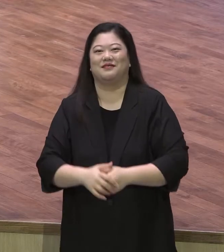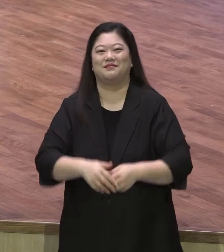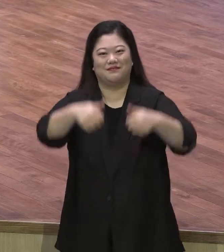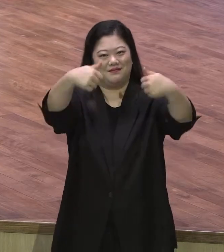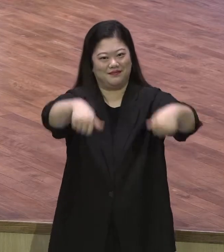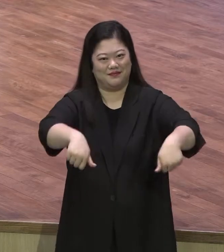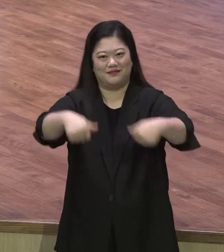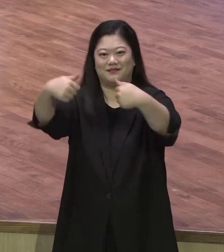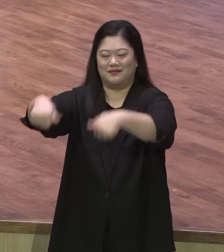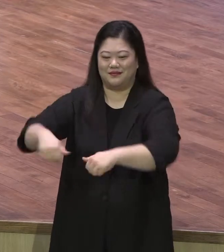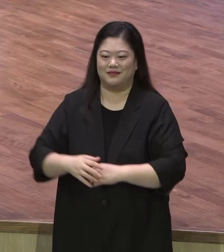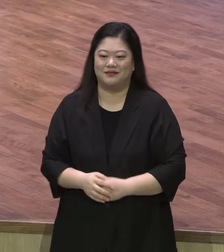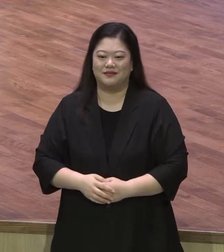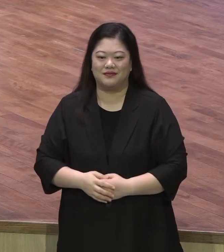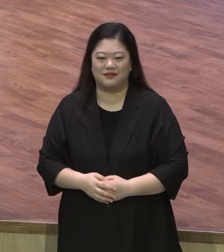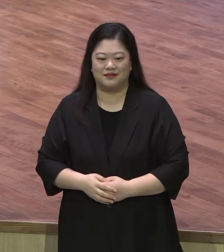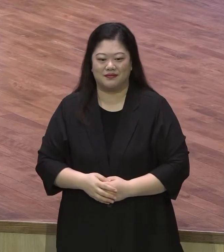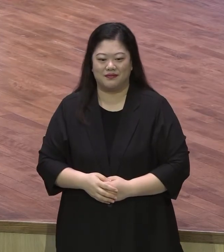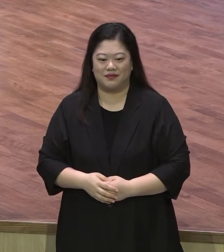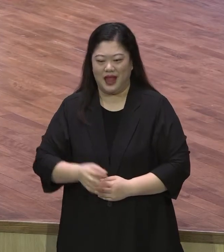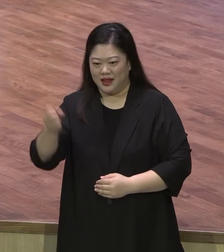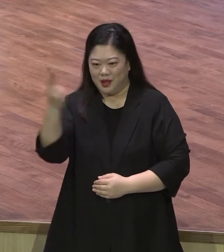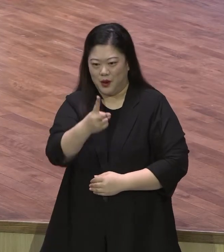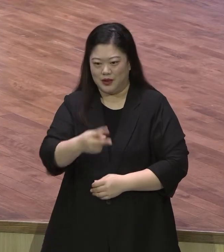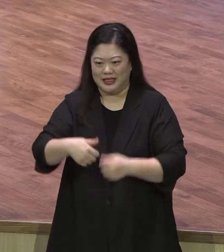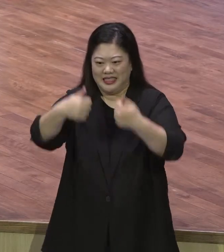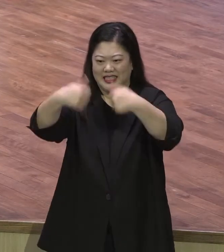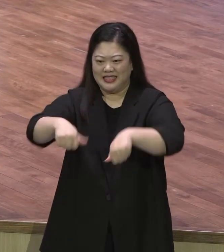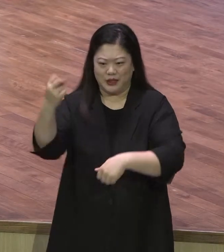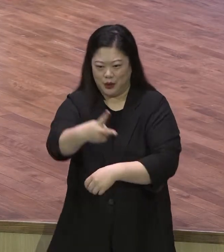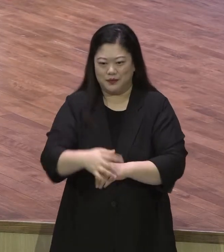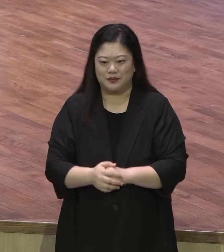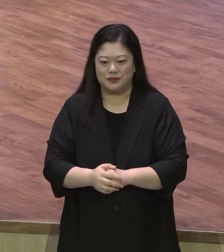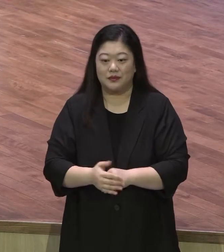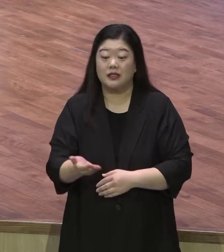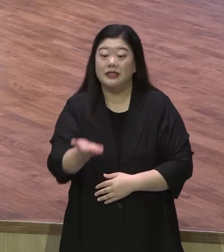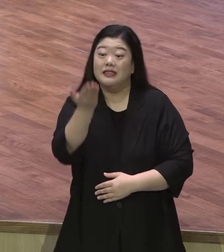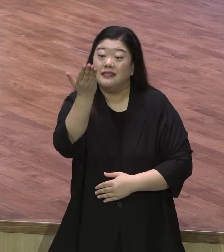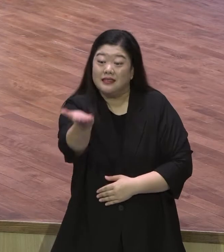다른 분하고 또 인사하세요. 당신은 참 자유인입니다.